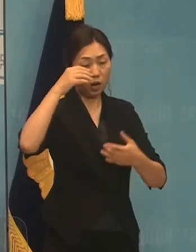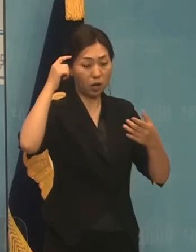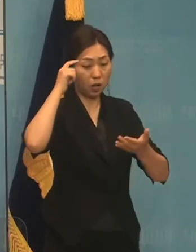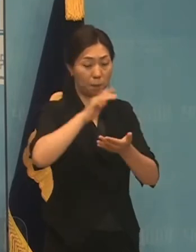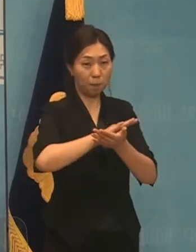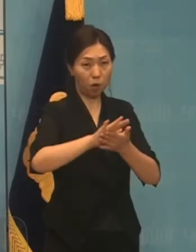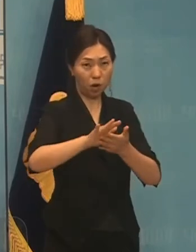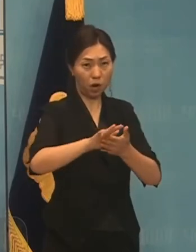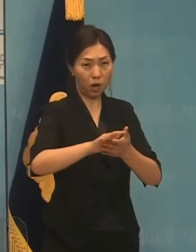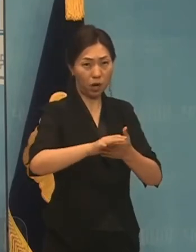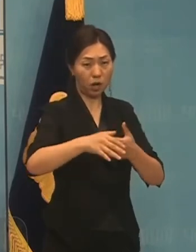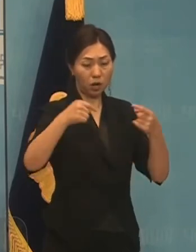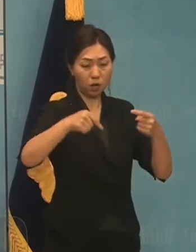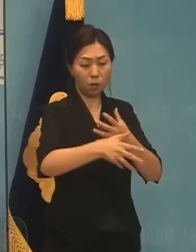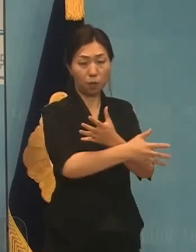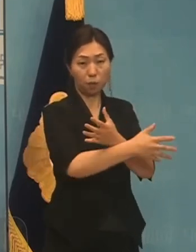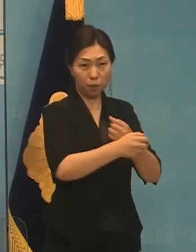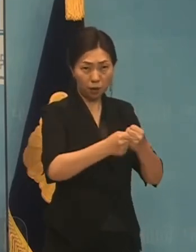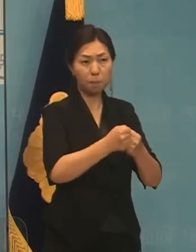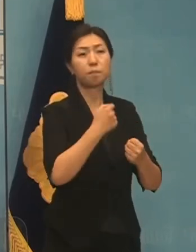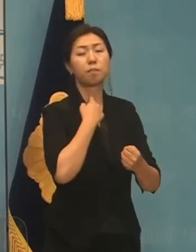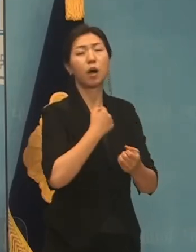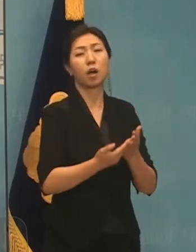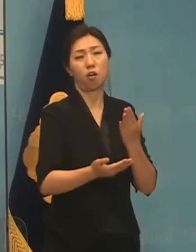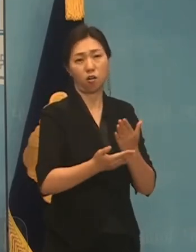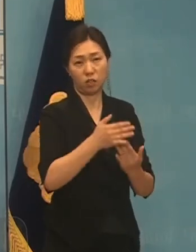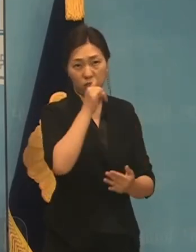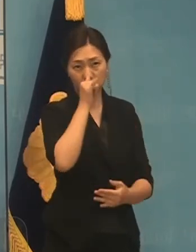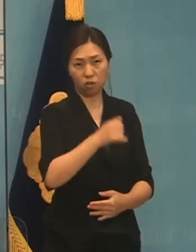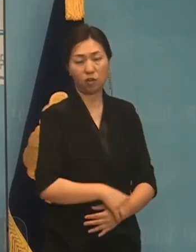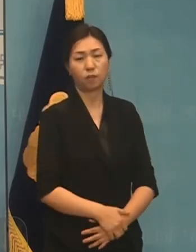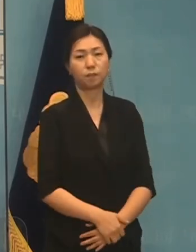육자회담의 단초를 연 그러한 경험이 있습니다.